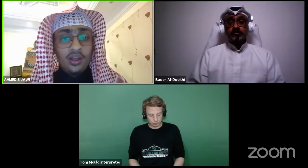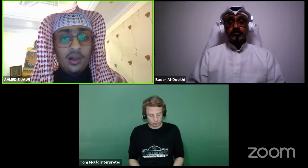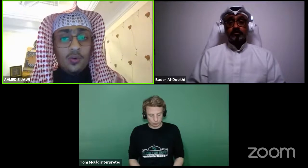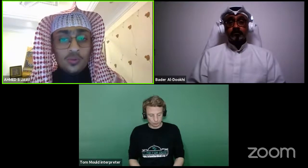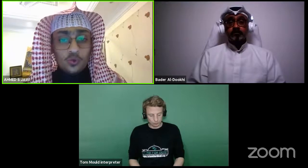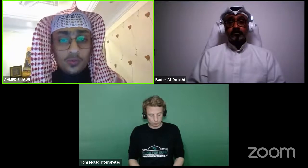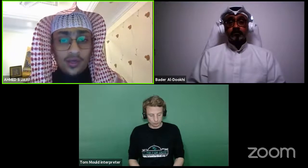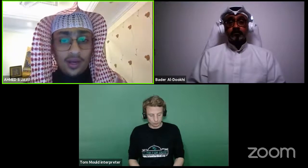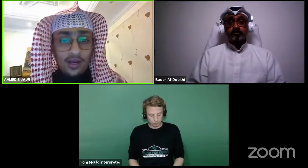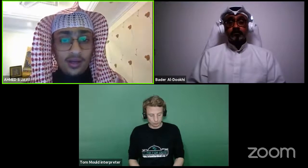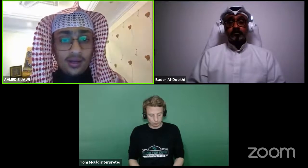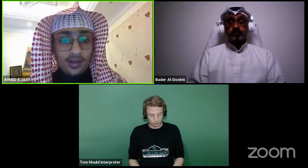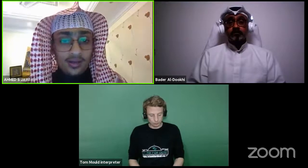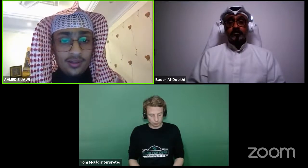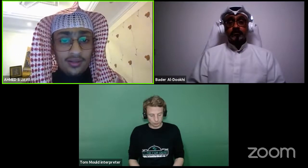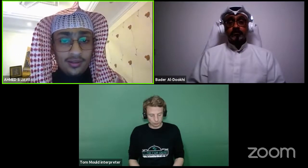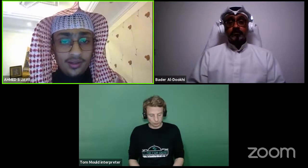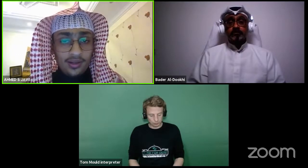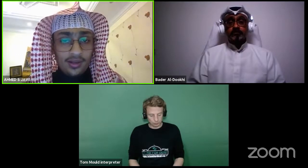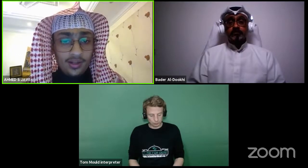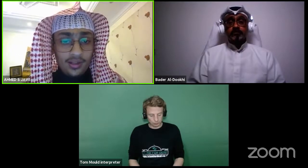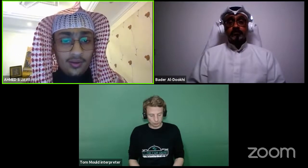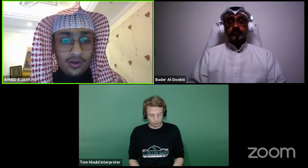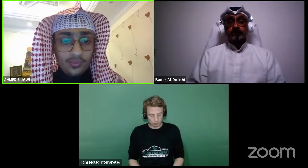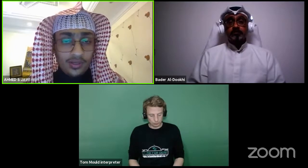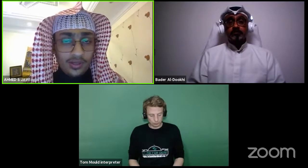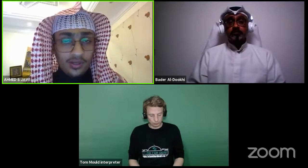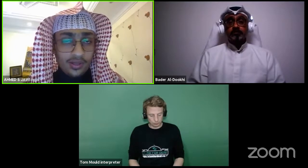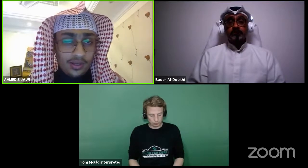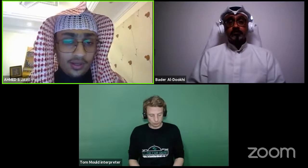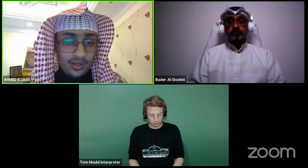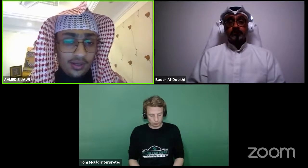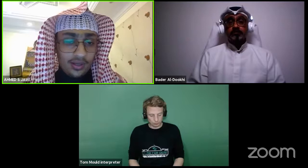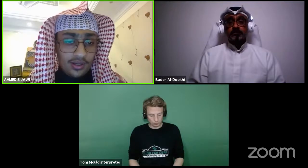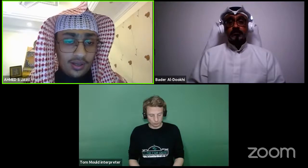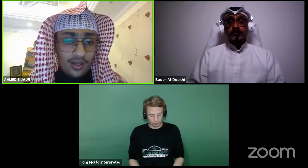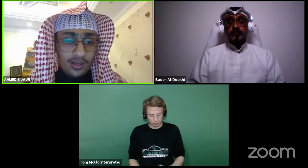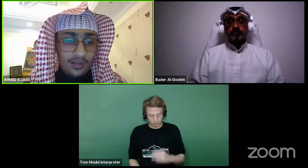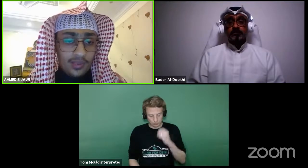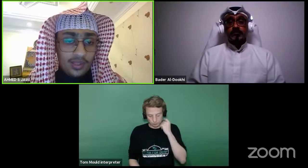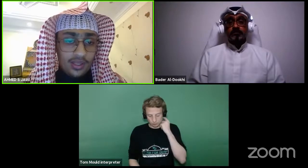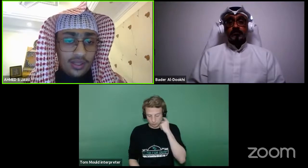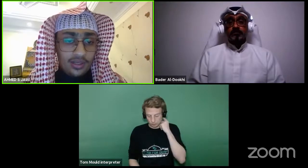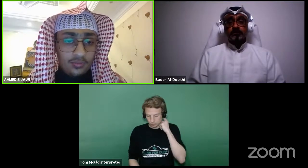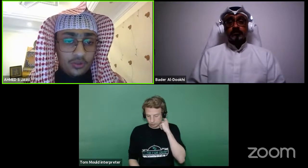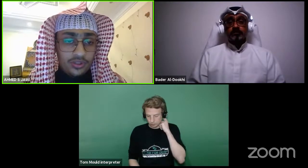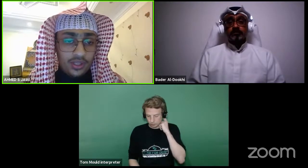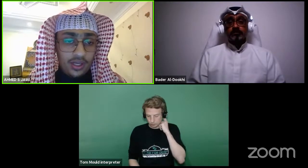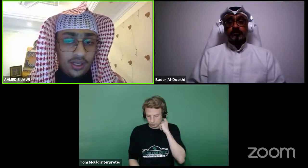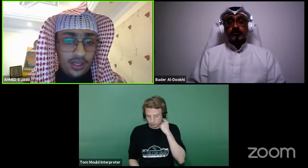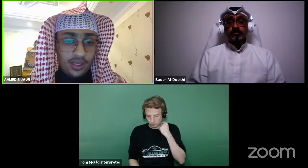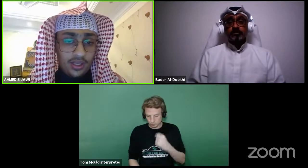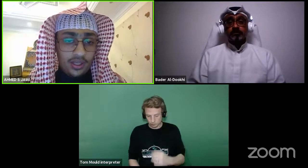اتبعني وسبحان الله وما أنا من